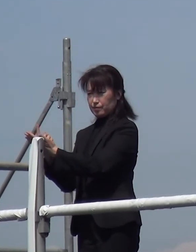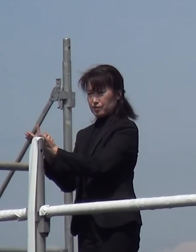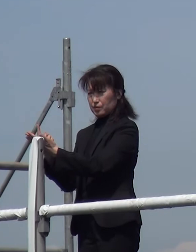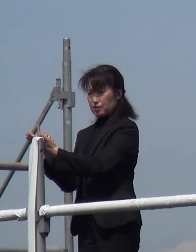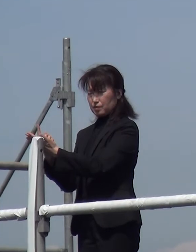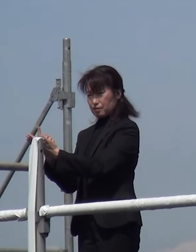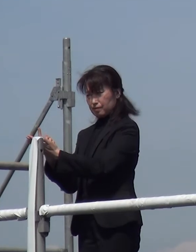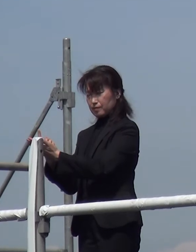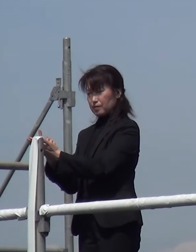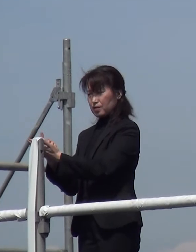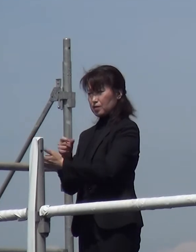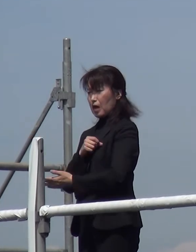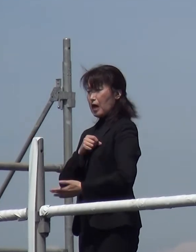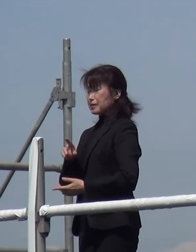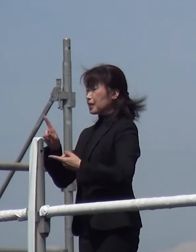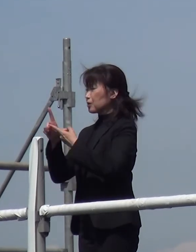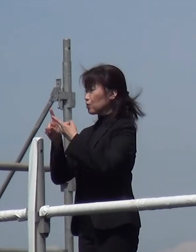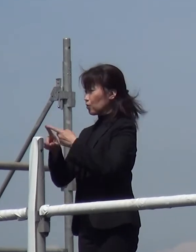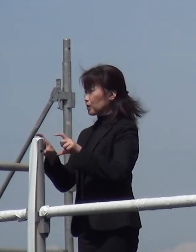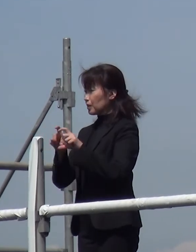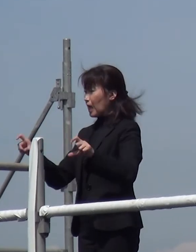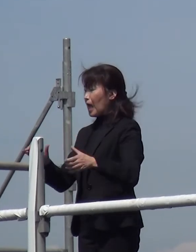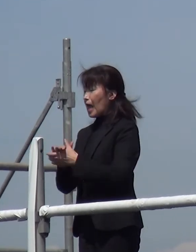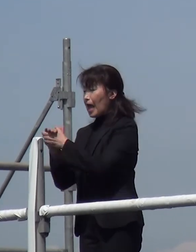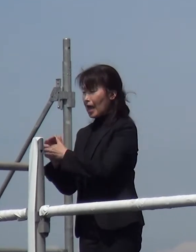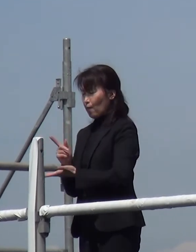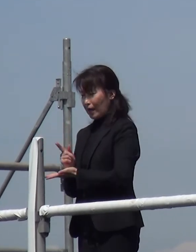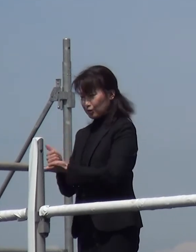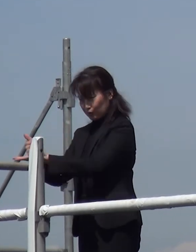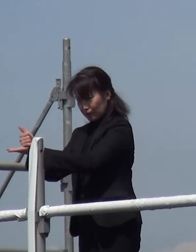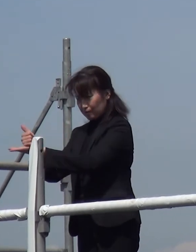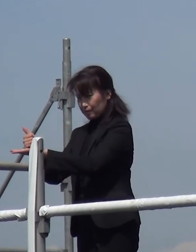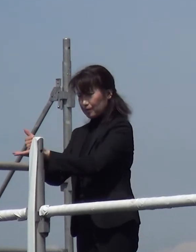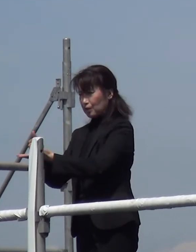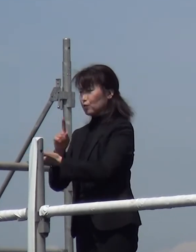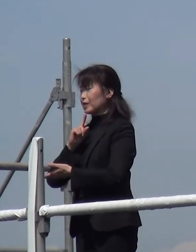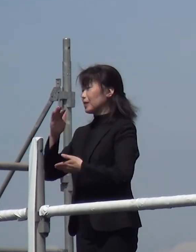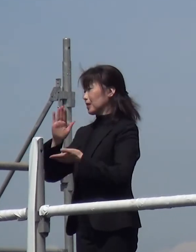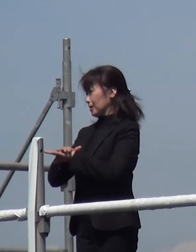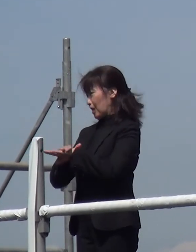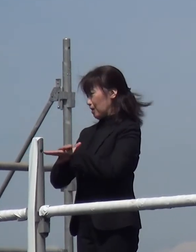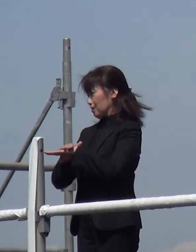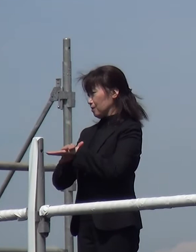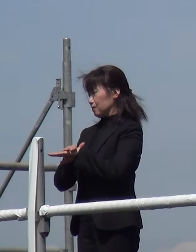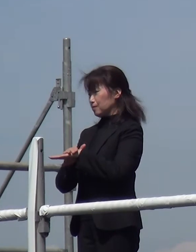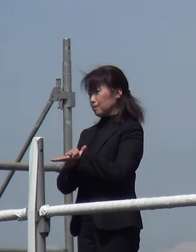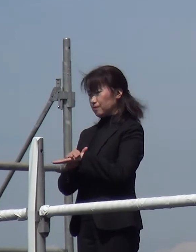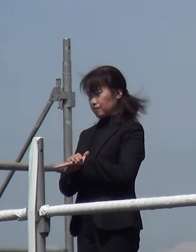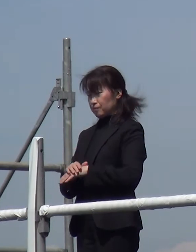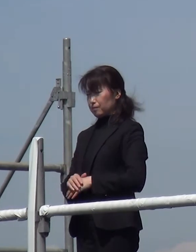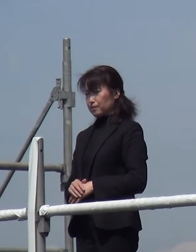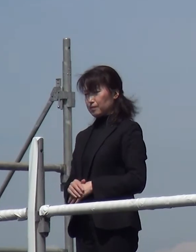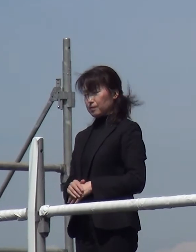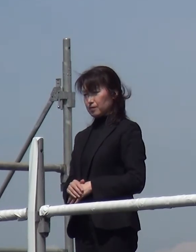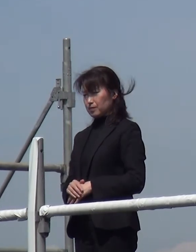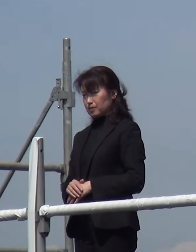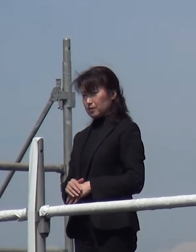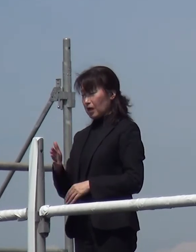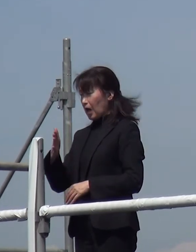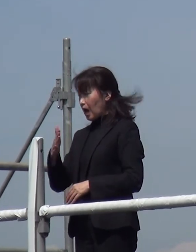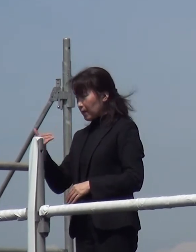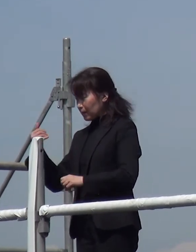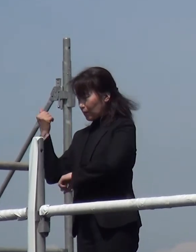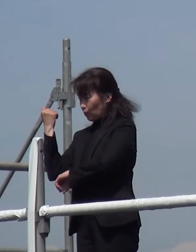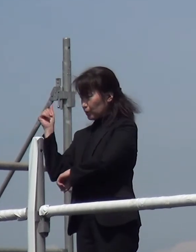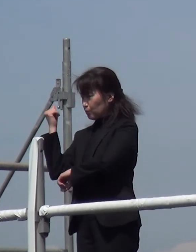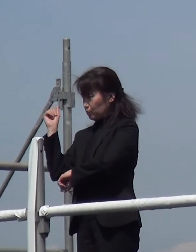は積極的な平和主義と呼んでいるんだと、そう多くのアメリカの新聞が